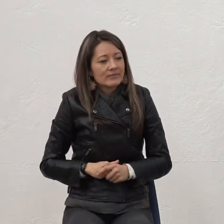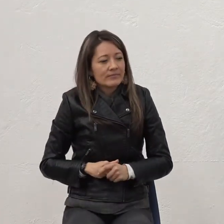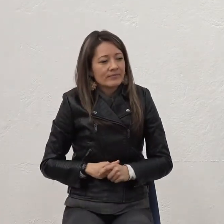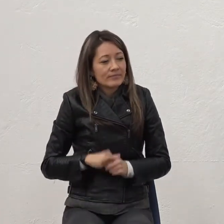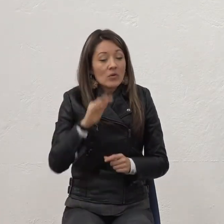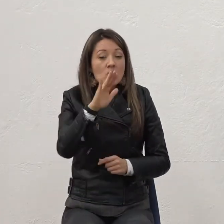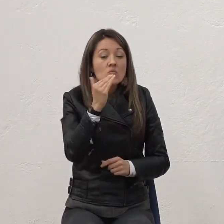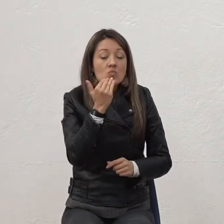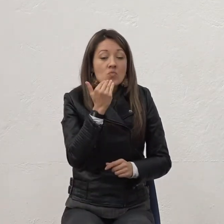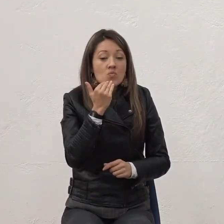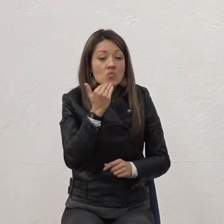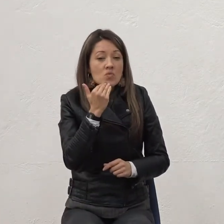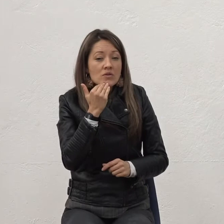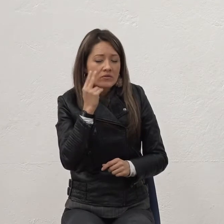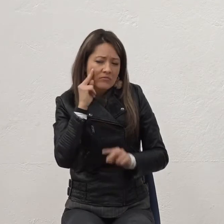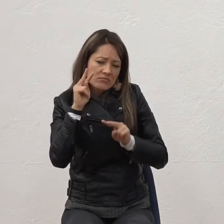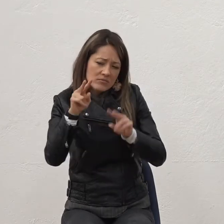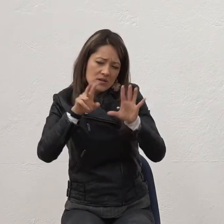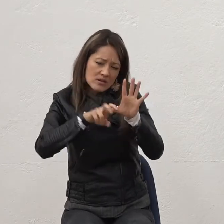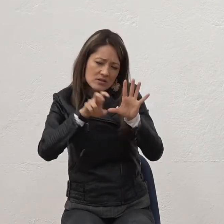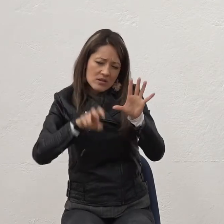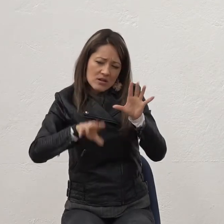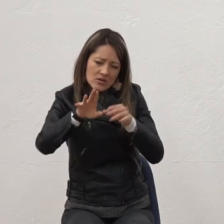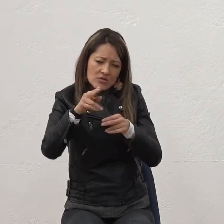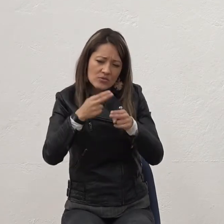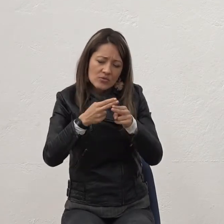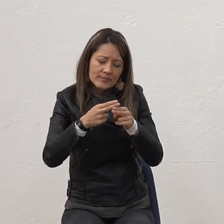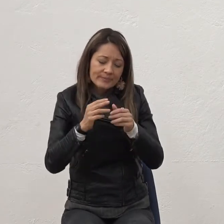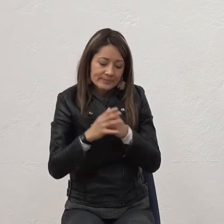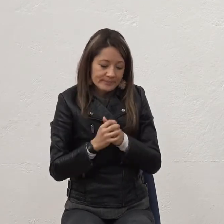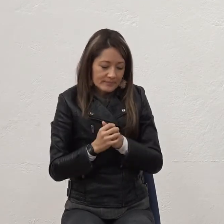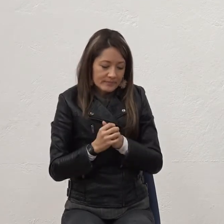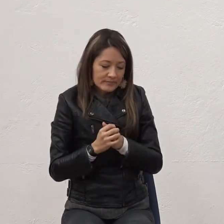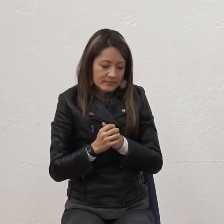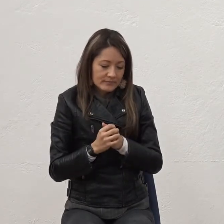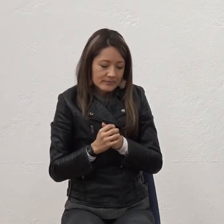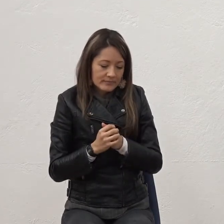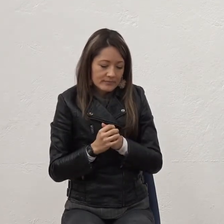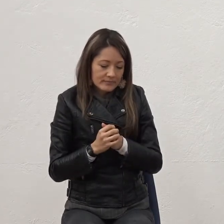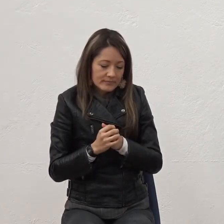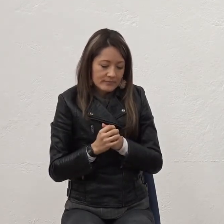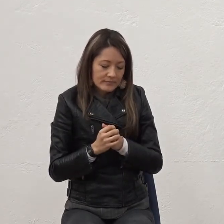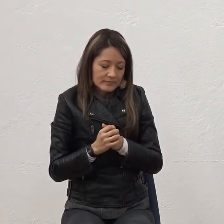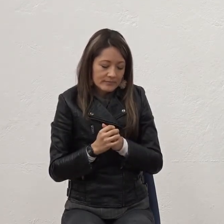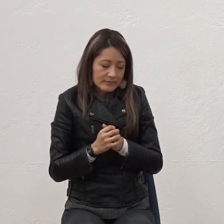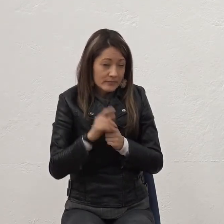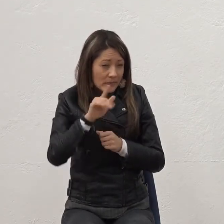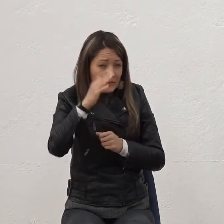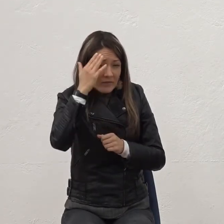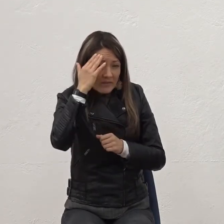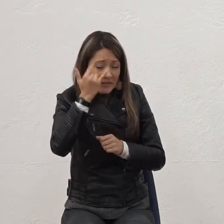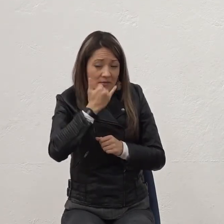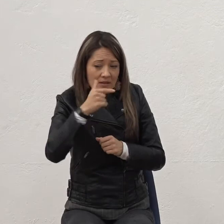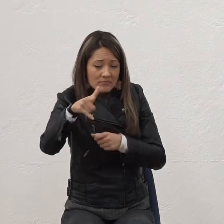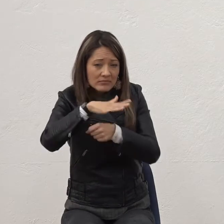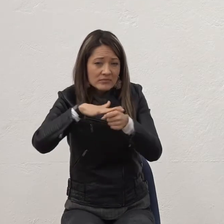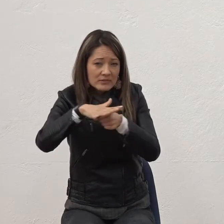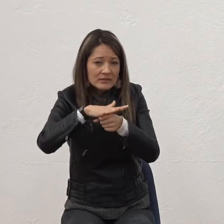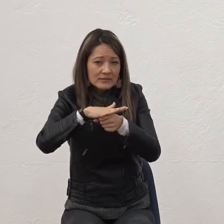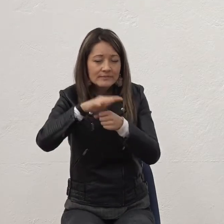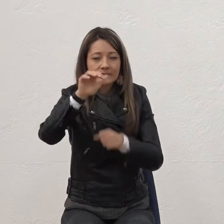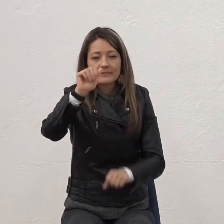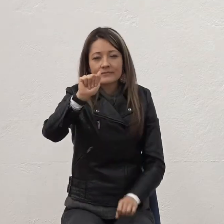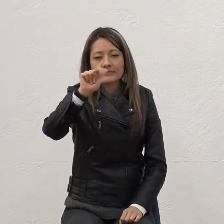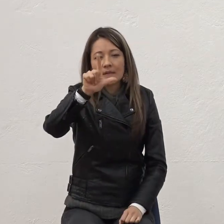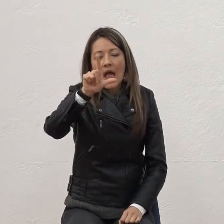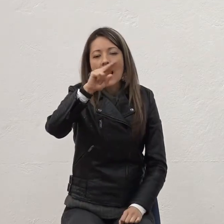Cuando yo estaba mirando lo de Zaqueo de su nombre, yo decía, ¿sabe qué pasó con él? Le dio